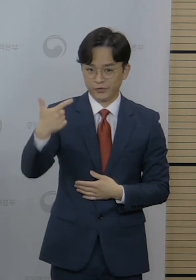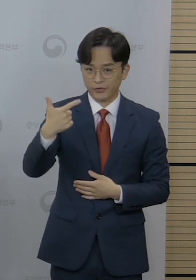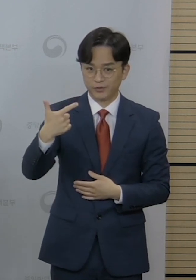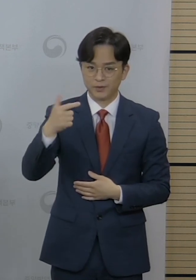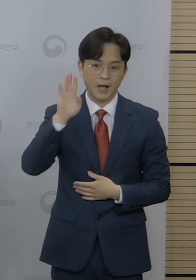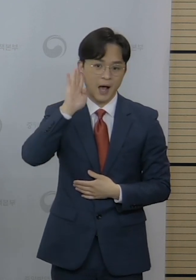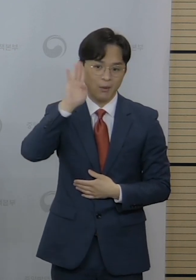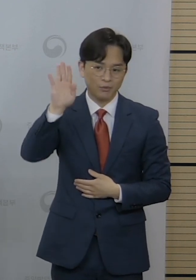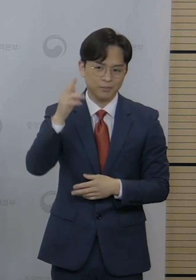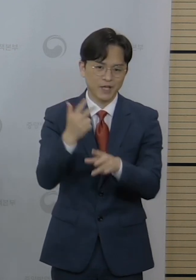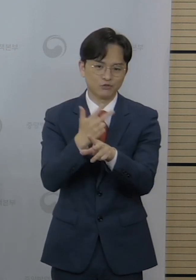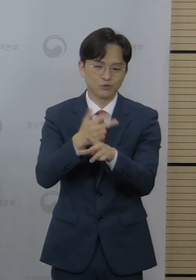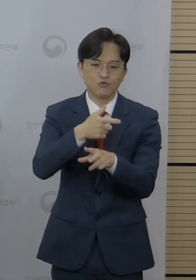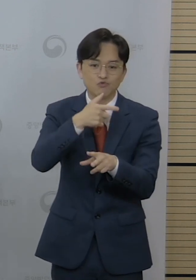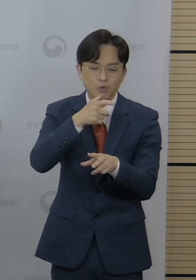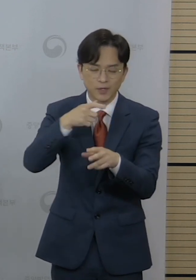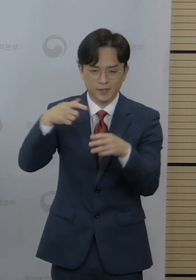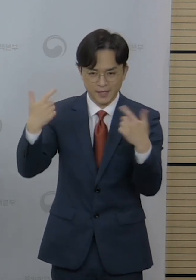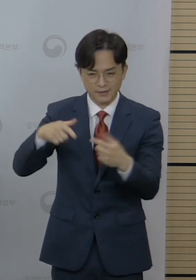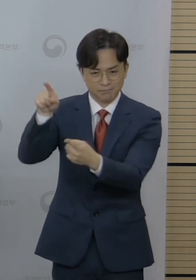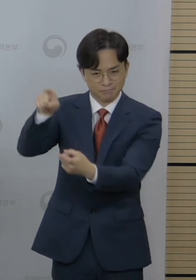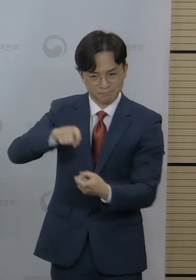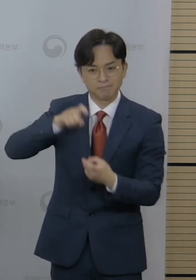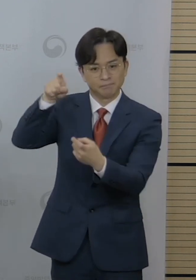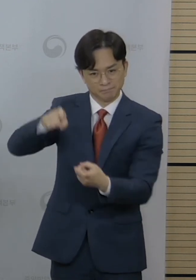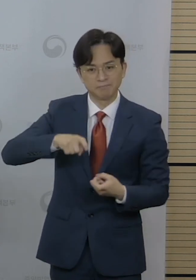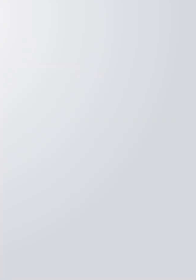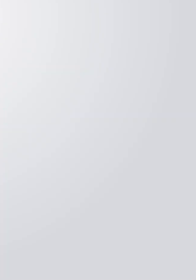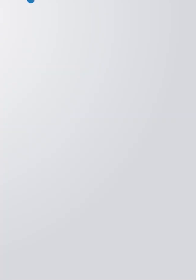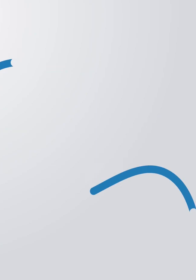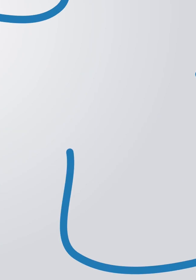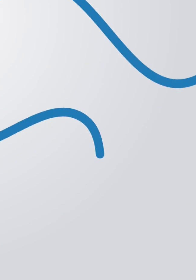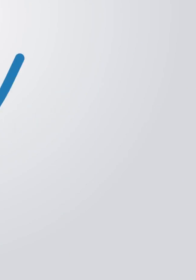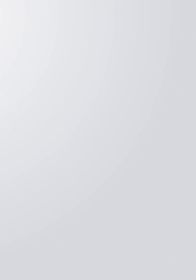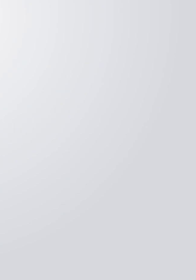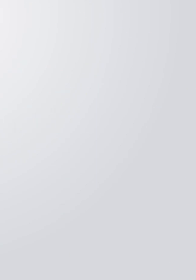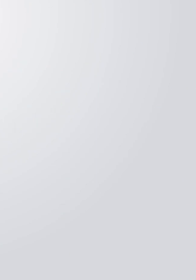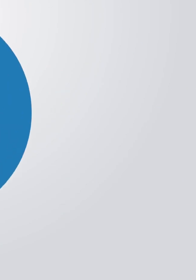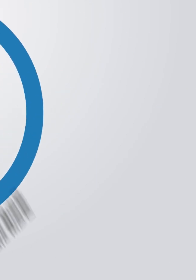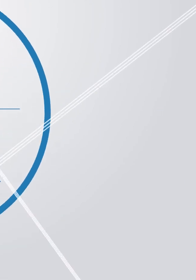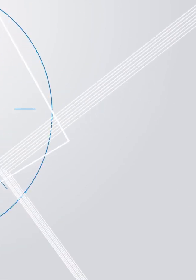매주 찾을 없이 공급될 예정입니다 음